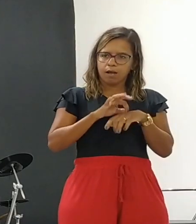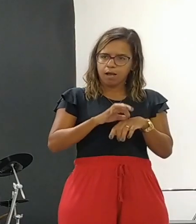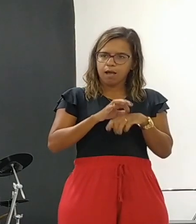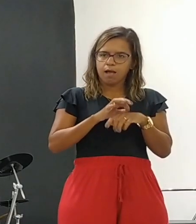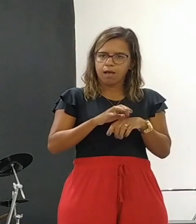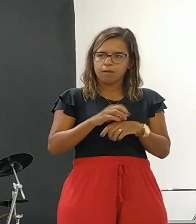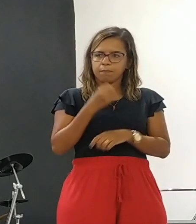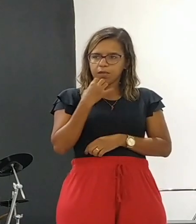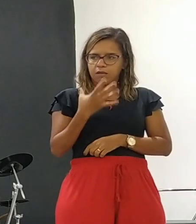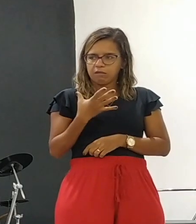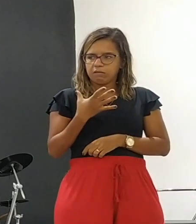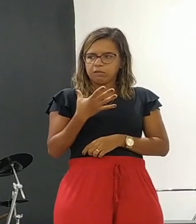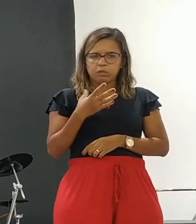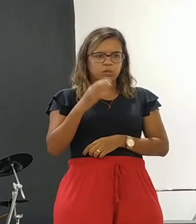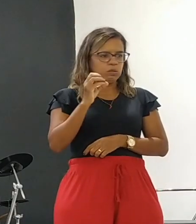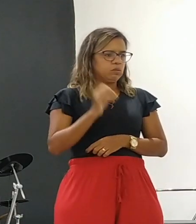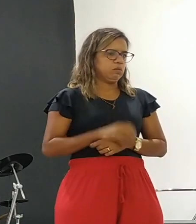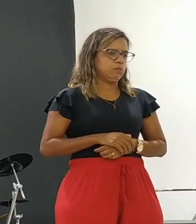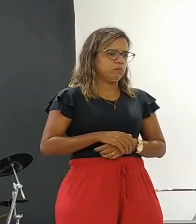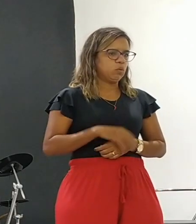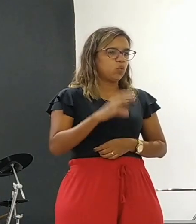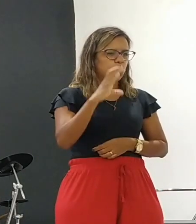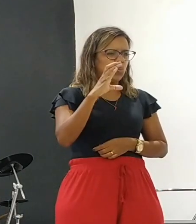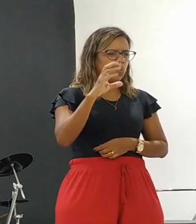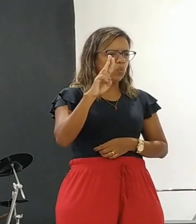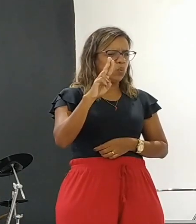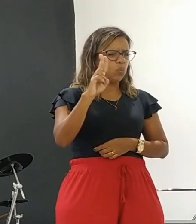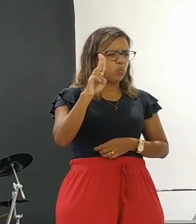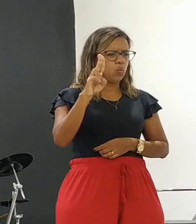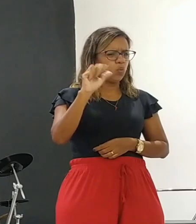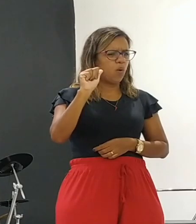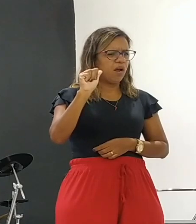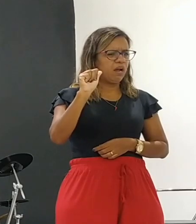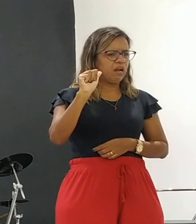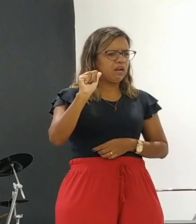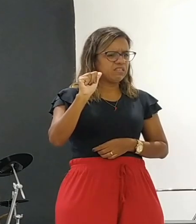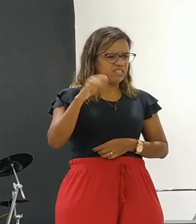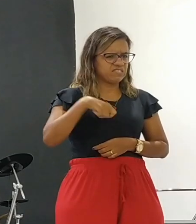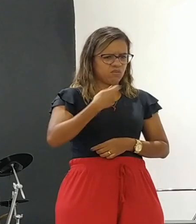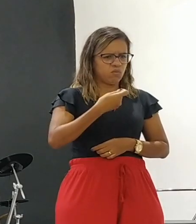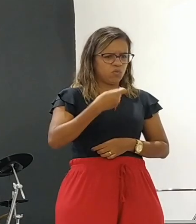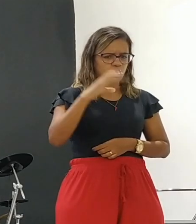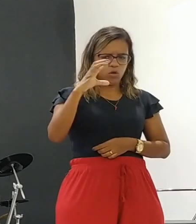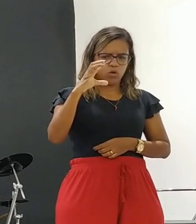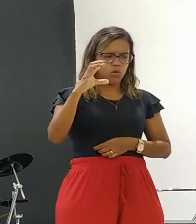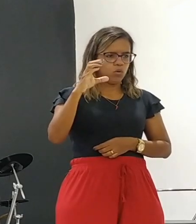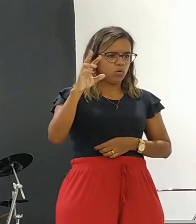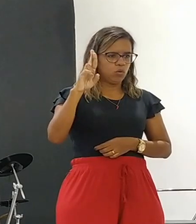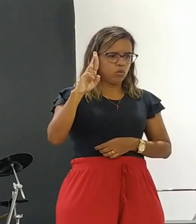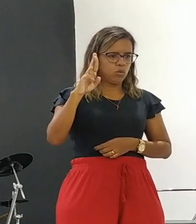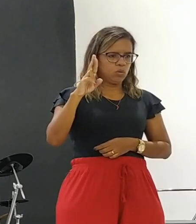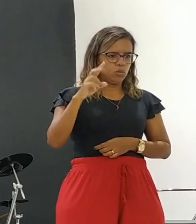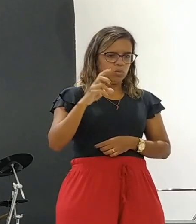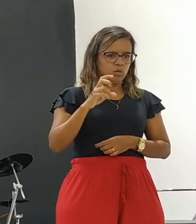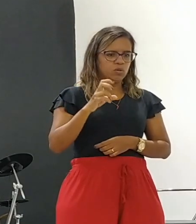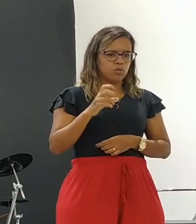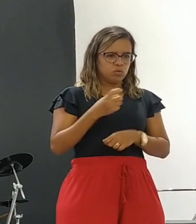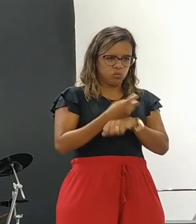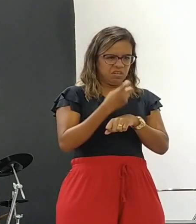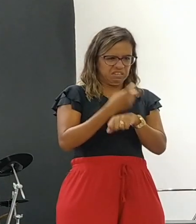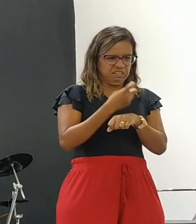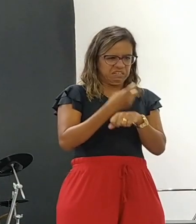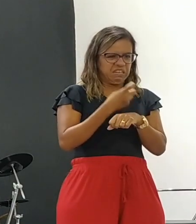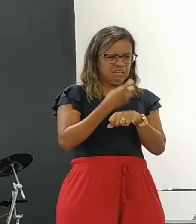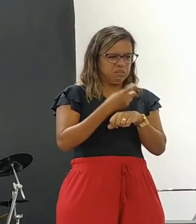Alguém gosta de comer carne crua aí? Mas nem todo mundo. Mas para o churrasco ficar bom tem que ser devagar. Vai tacar fogo na churrasqueira,